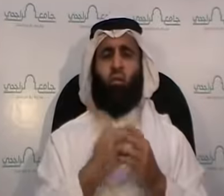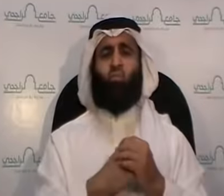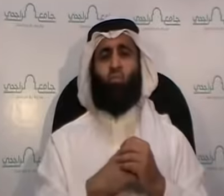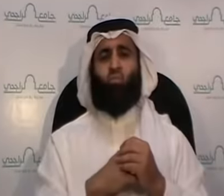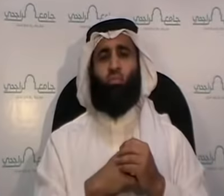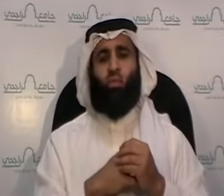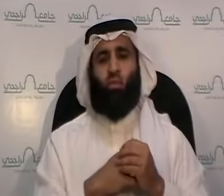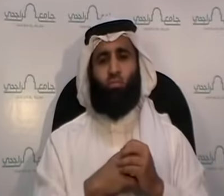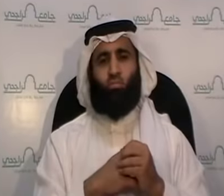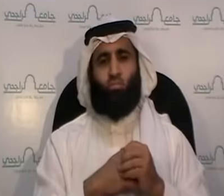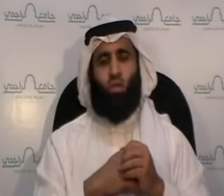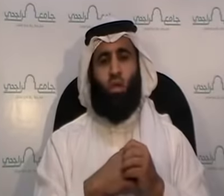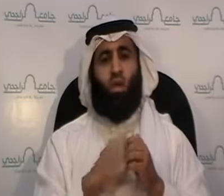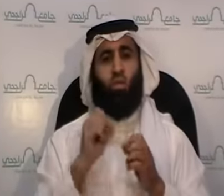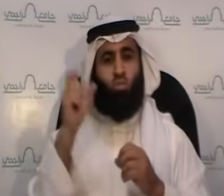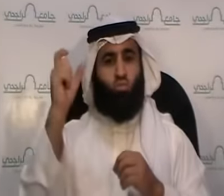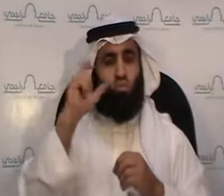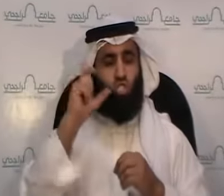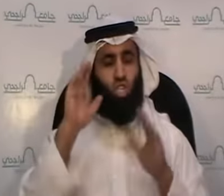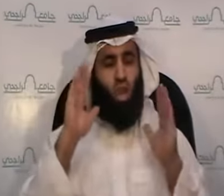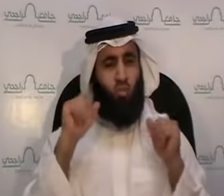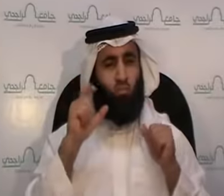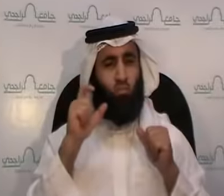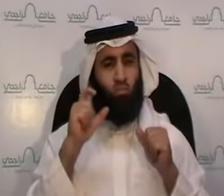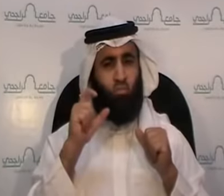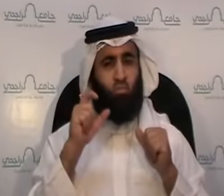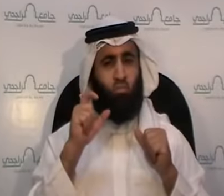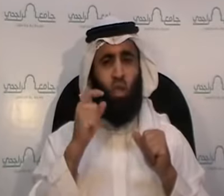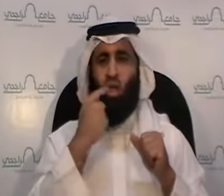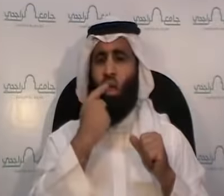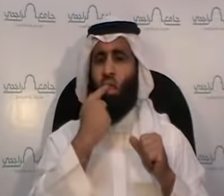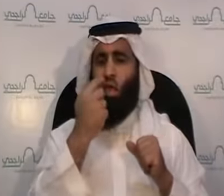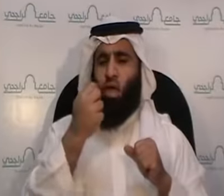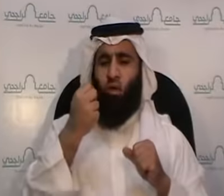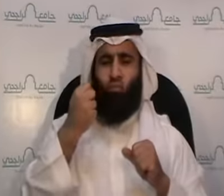للفرد المسلم الذي سلم المسلمون من لسانه ويده.